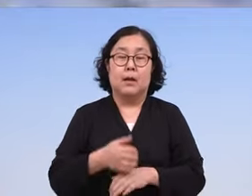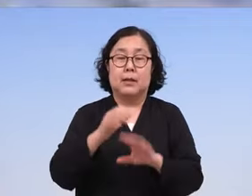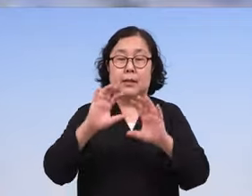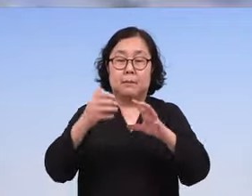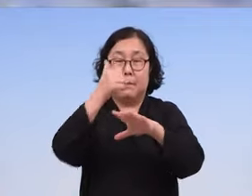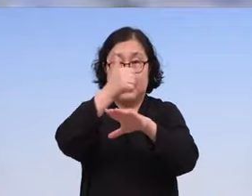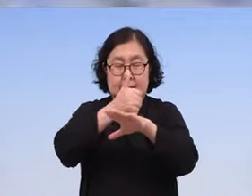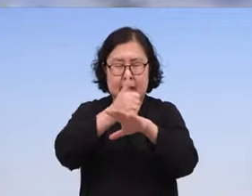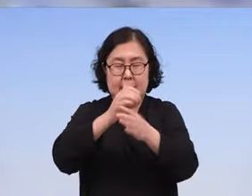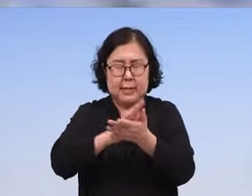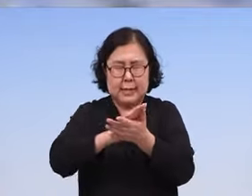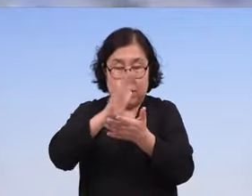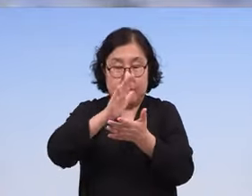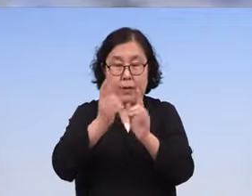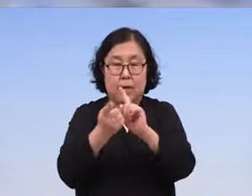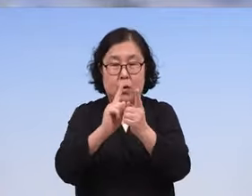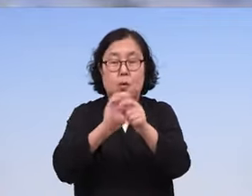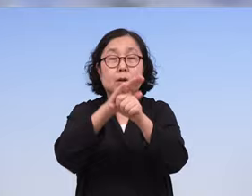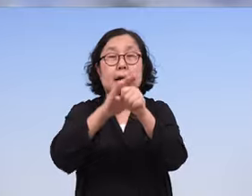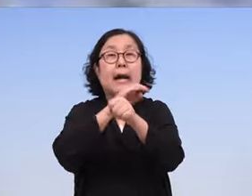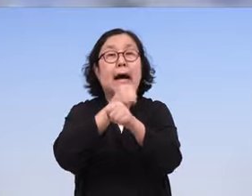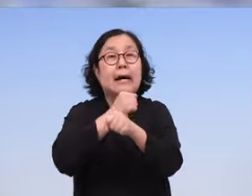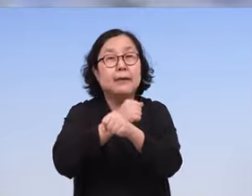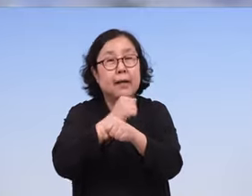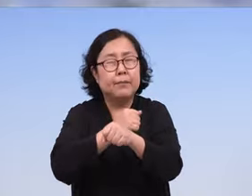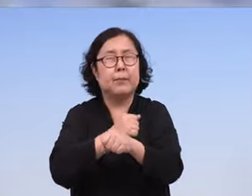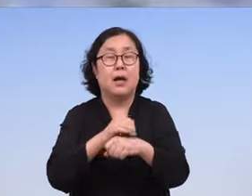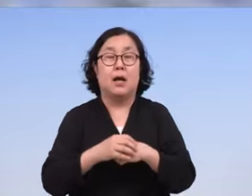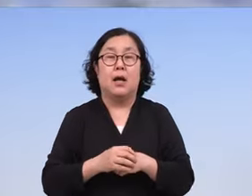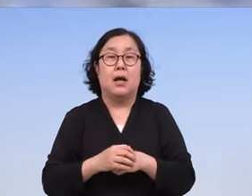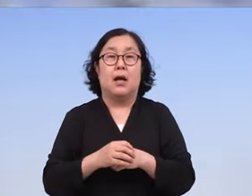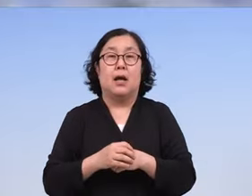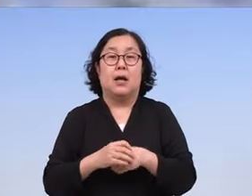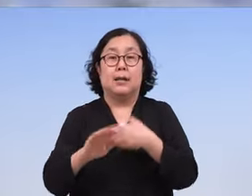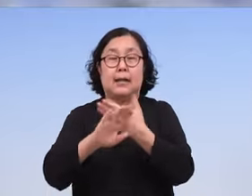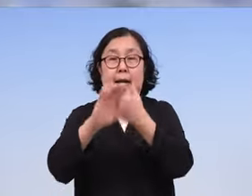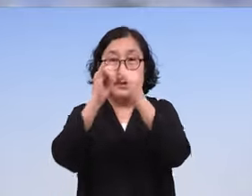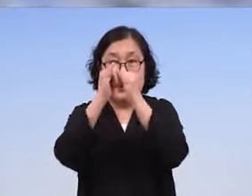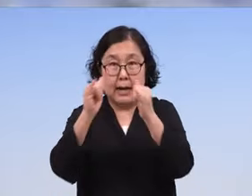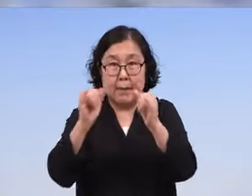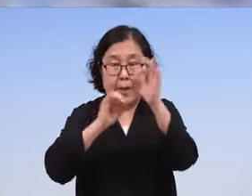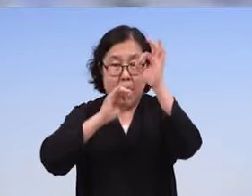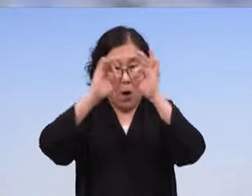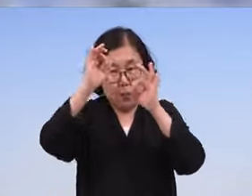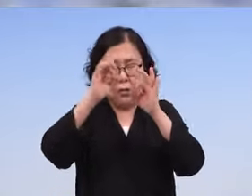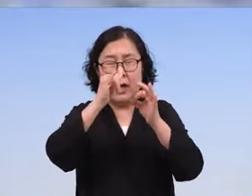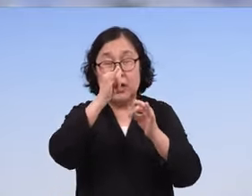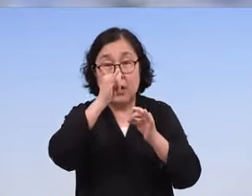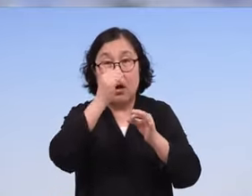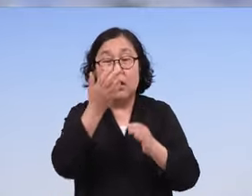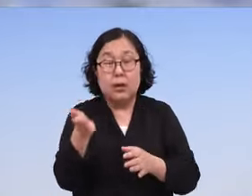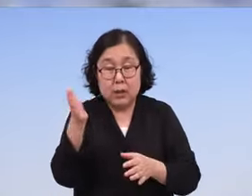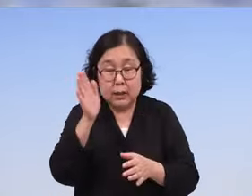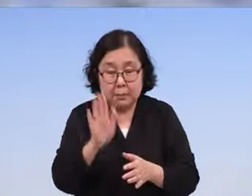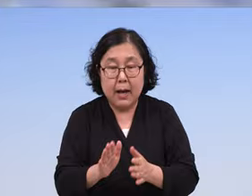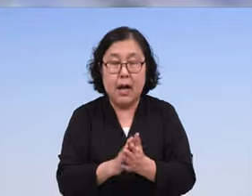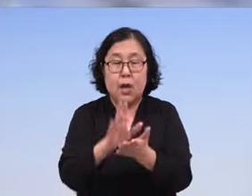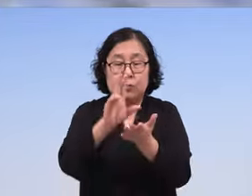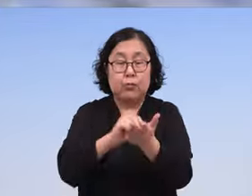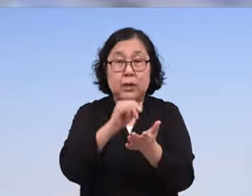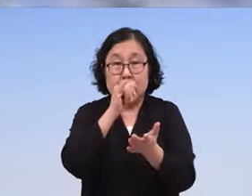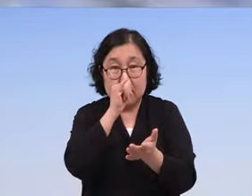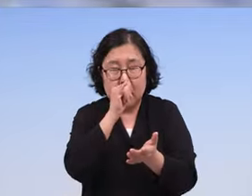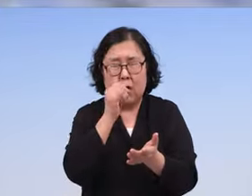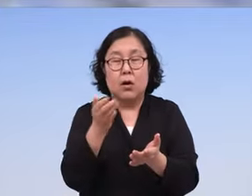여러분, 말세에 뜨겁게 사랑하라는, 뜨겁게 사랑하는데 상대방이 허물이 없는 사람을 사랑하는 게 아니라